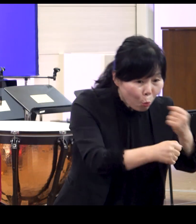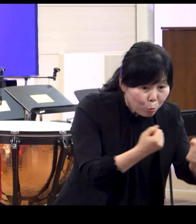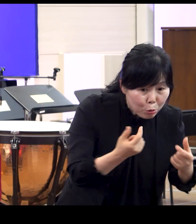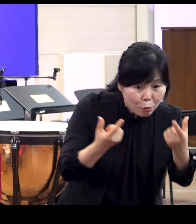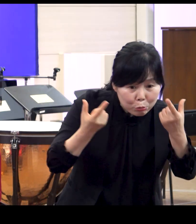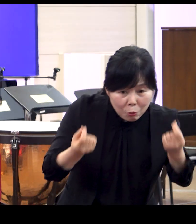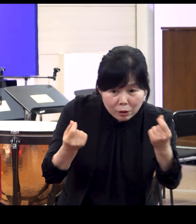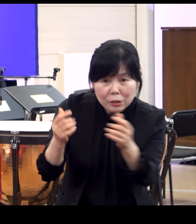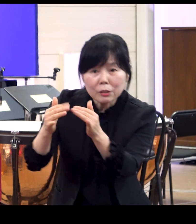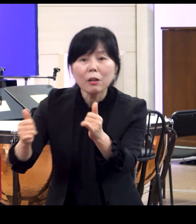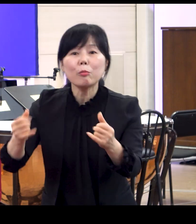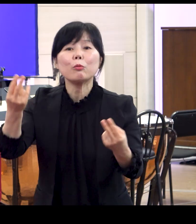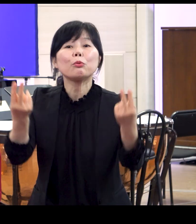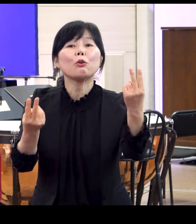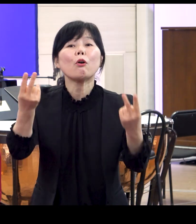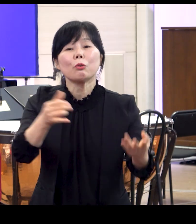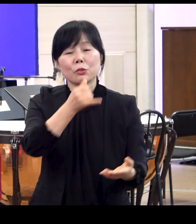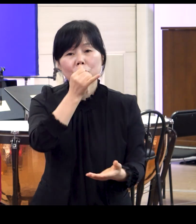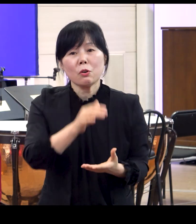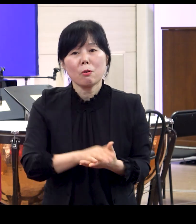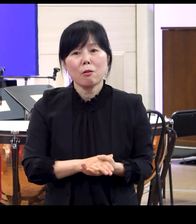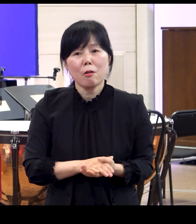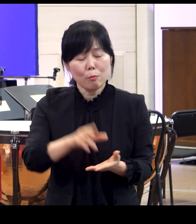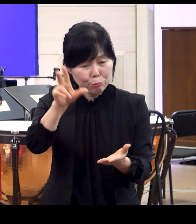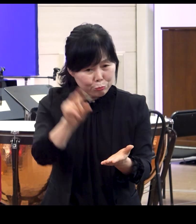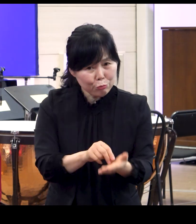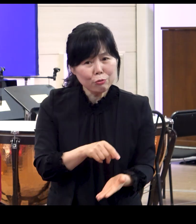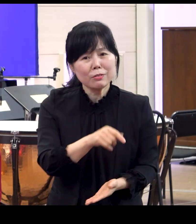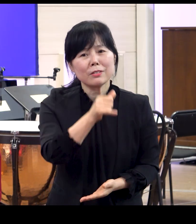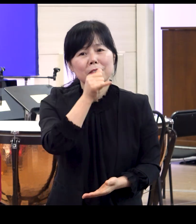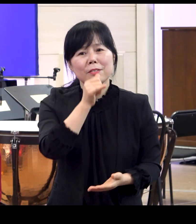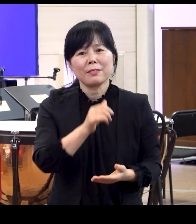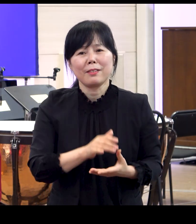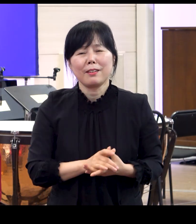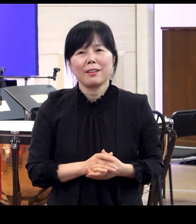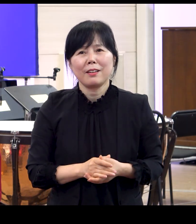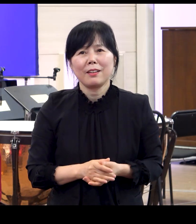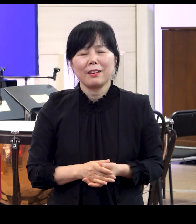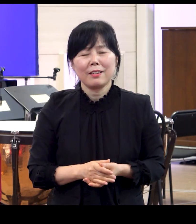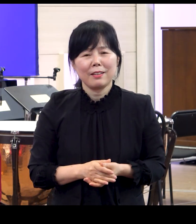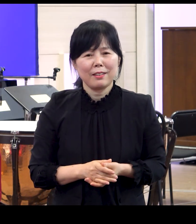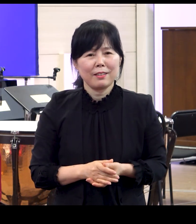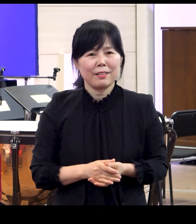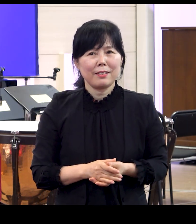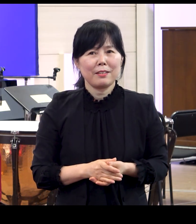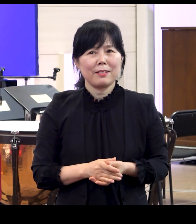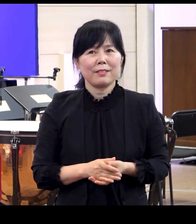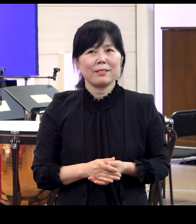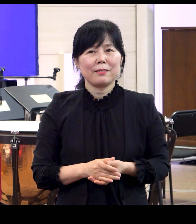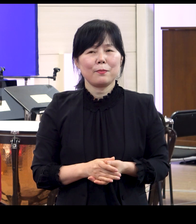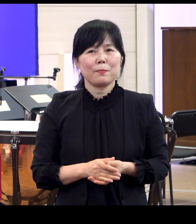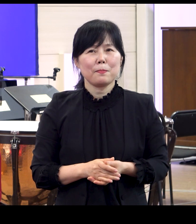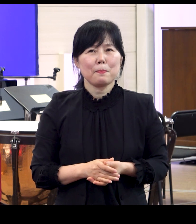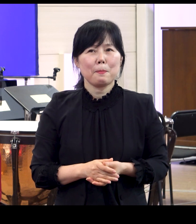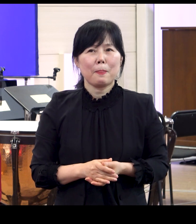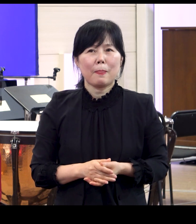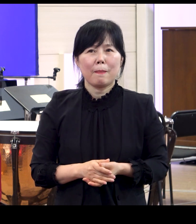자기 멋대로 마음대로 막 가는 걸 누가 책임지겠냐 그 말이에요. 얼마나 많은 피해가 있어요. 그게 이게 문제가 되는 것이죠.